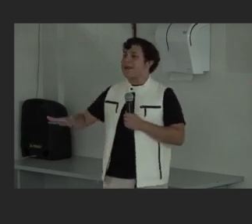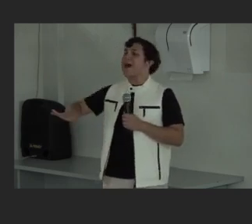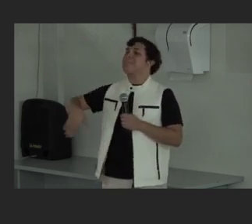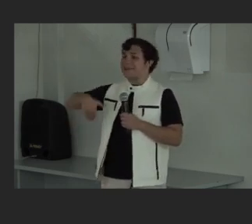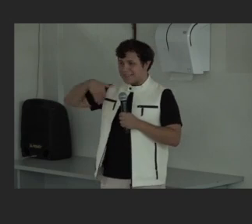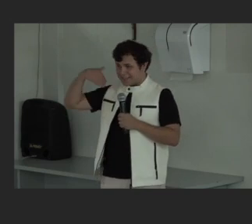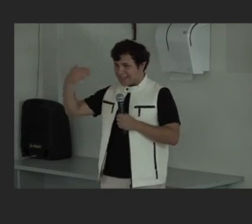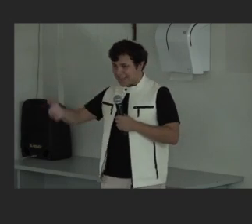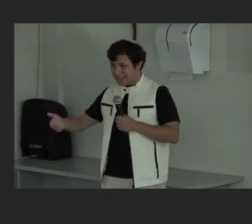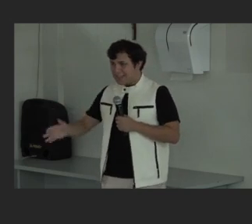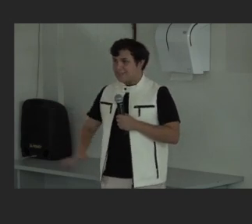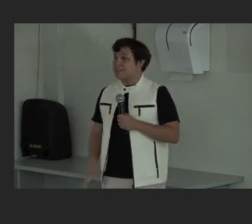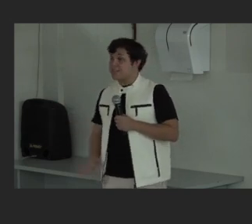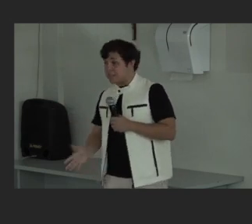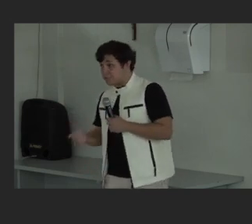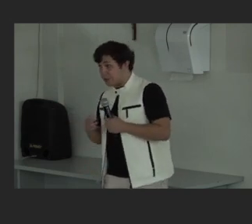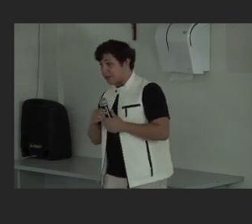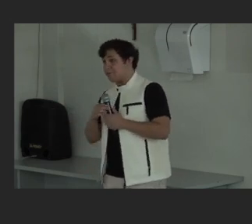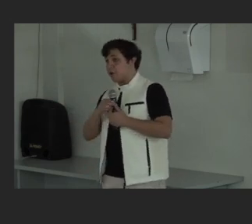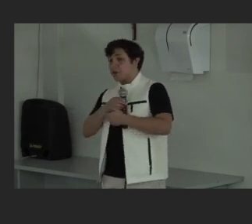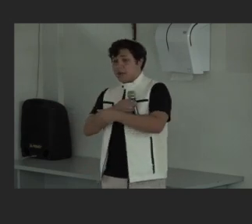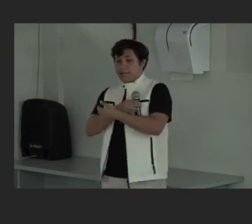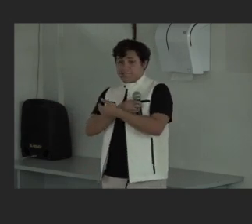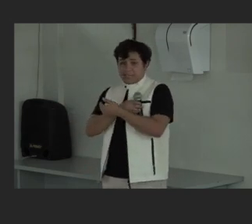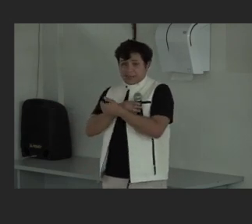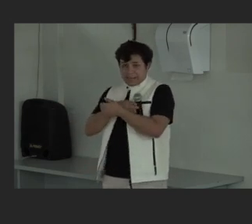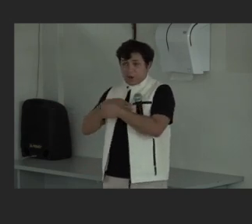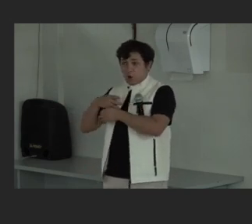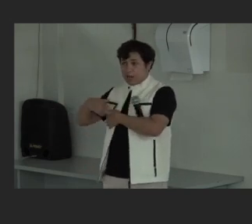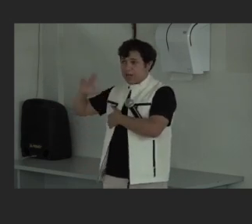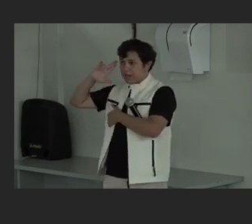a partir de ahí decirles, por ejemplo, la seña de hola.